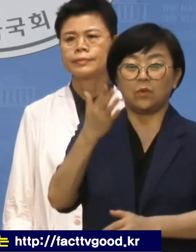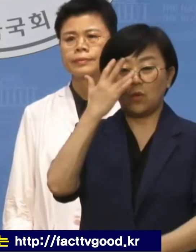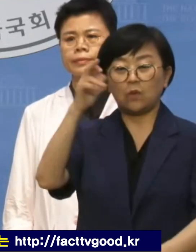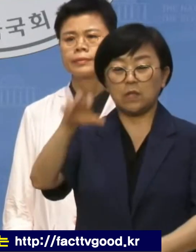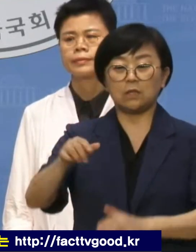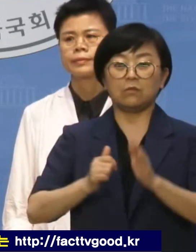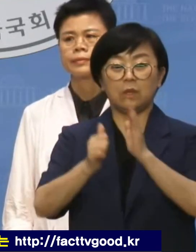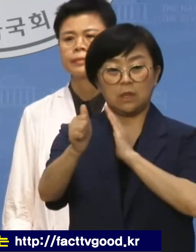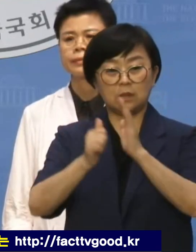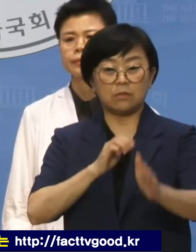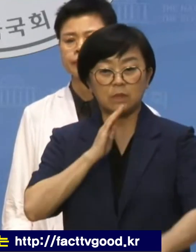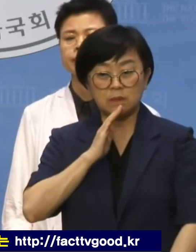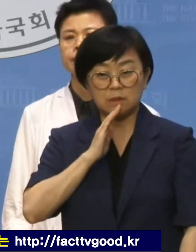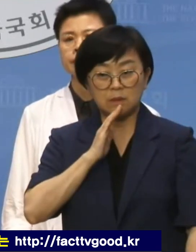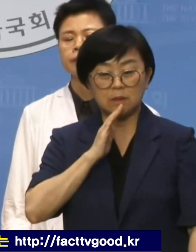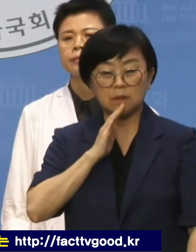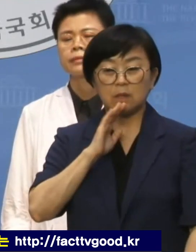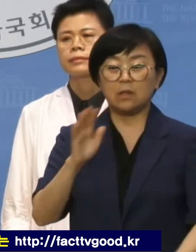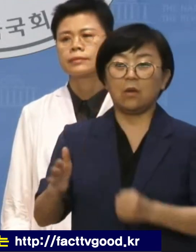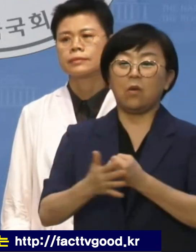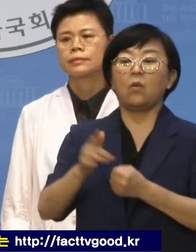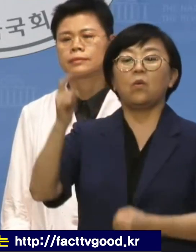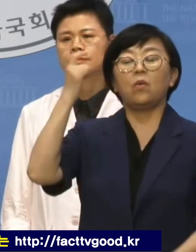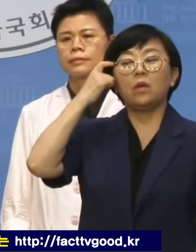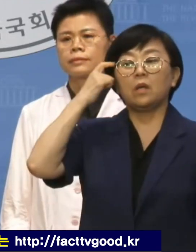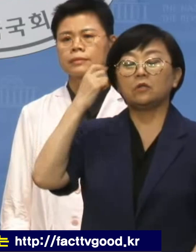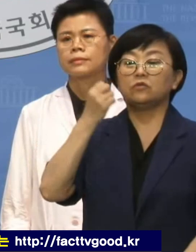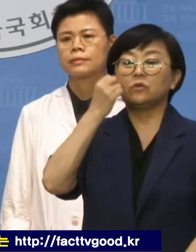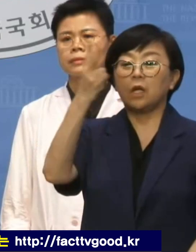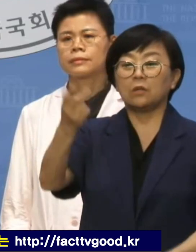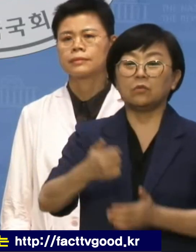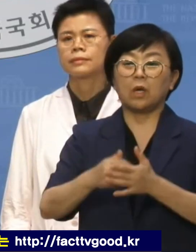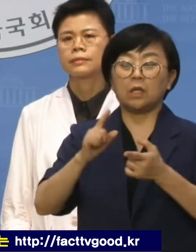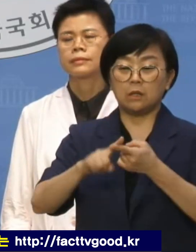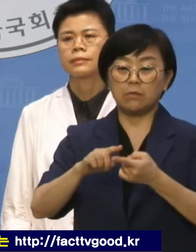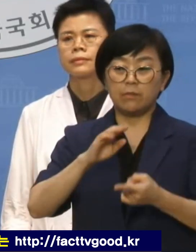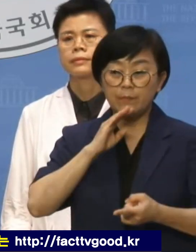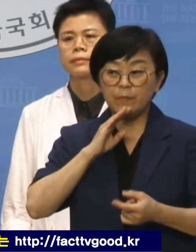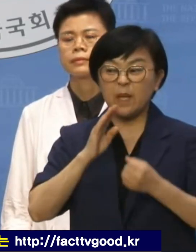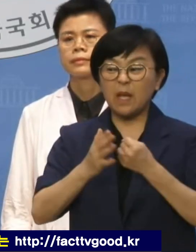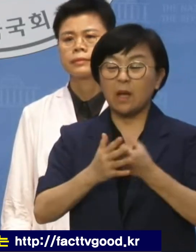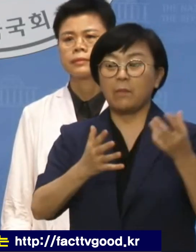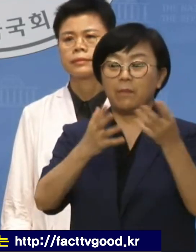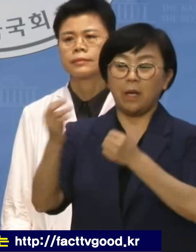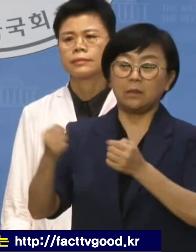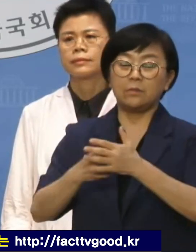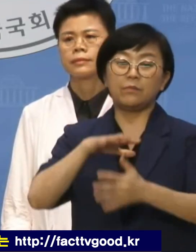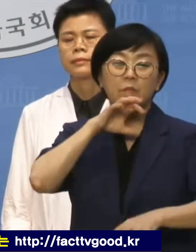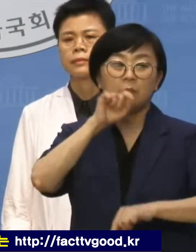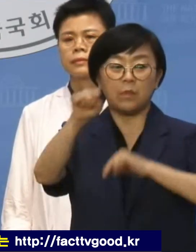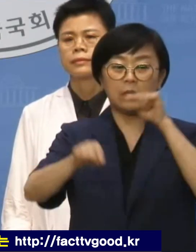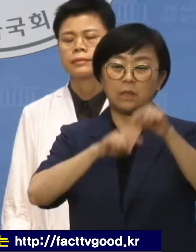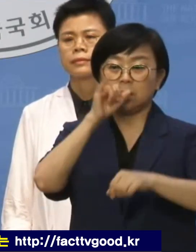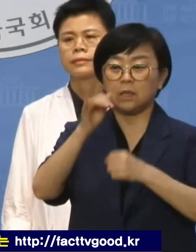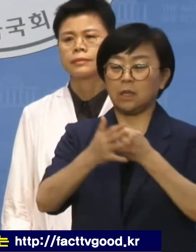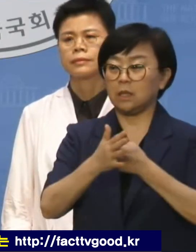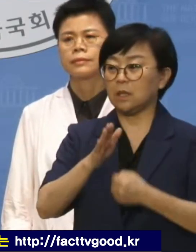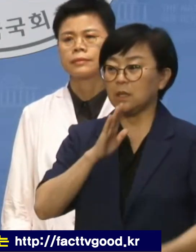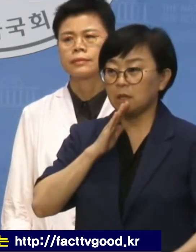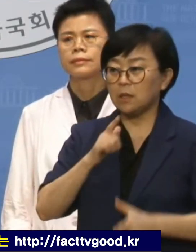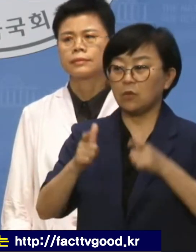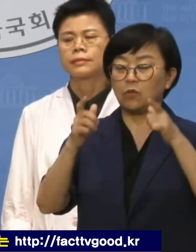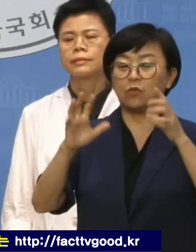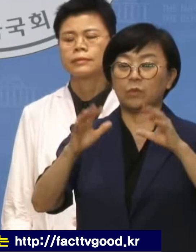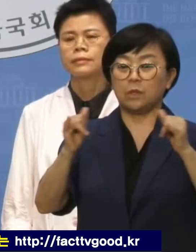집무실 출입하고 행사장에서 보시니까 어떻게 두 달 동안 이 난리가 났는데 이렇게 많은 민원이 발생 정말 주민들